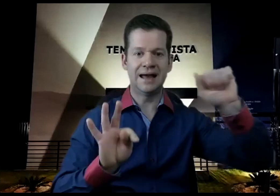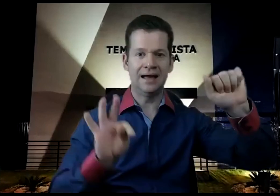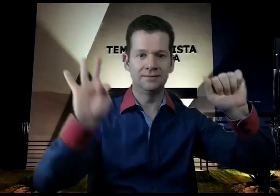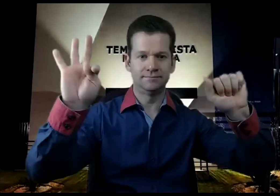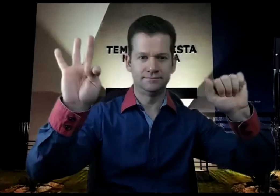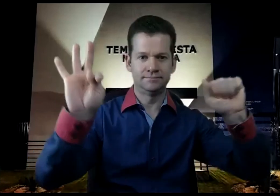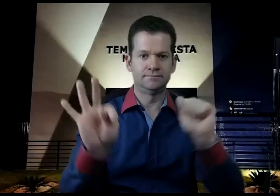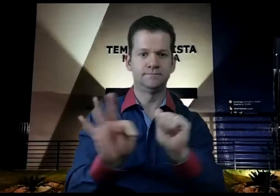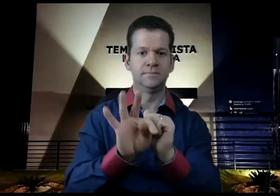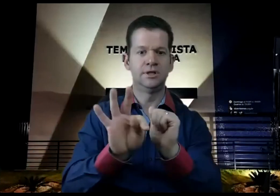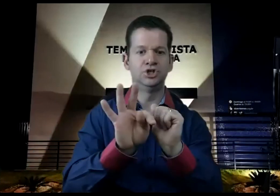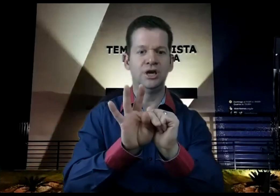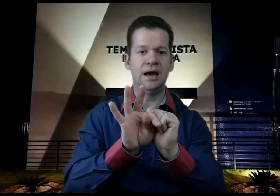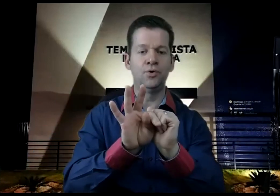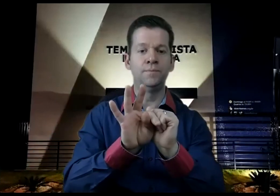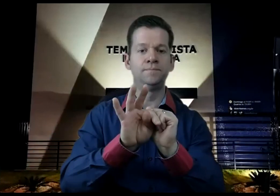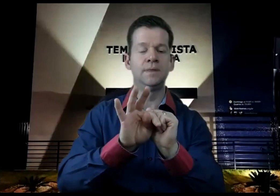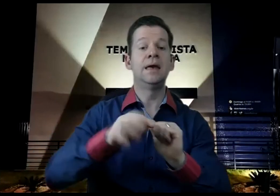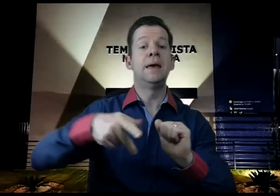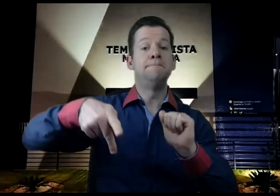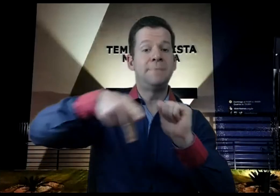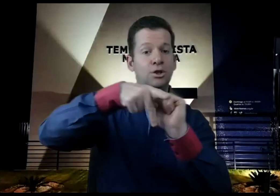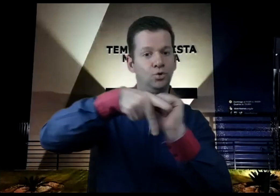A. Tiago. Pedro.